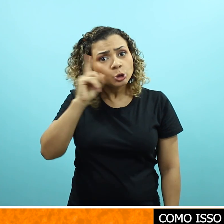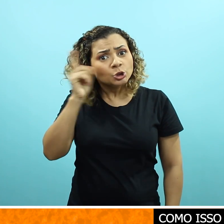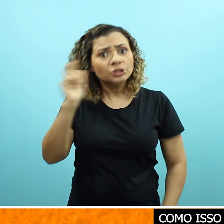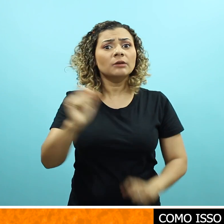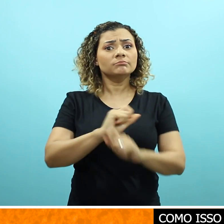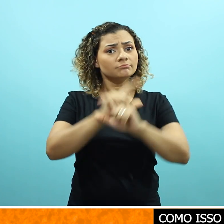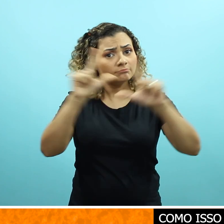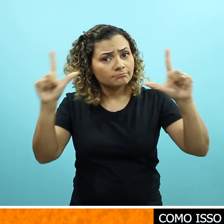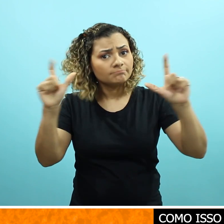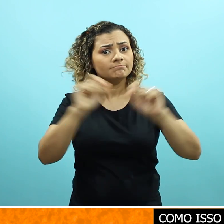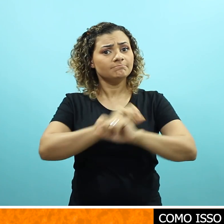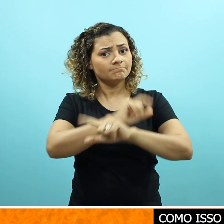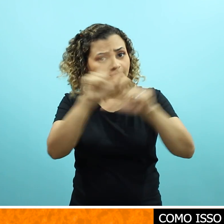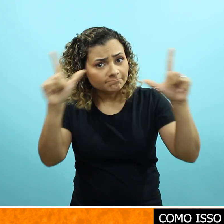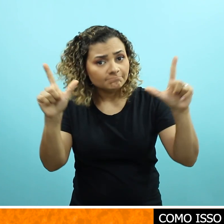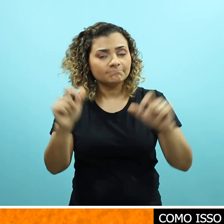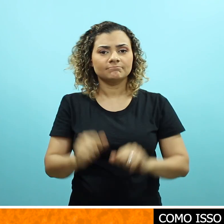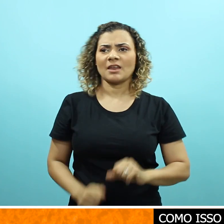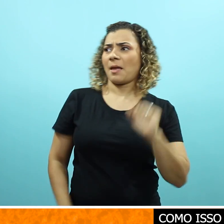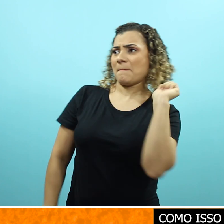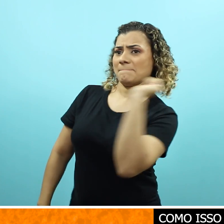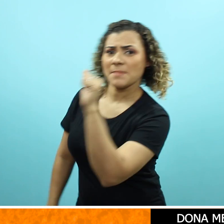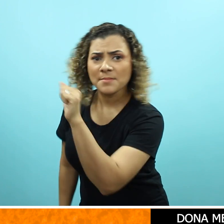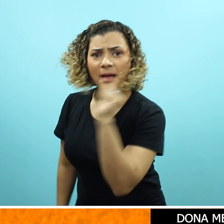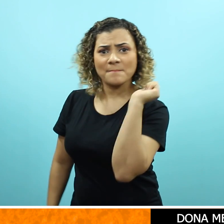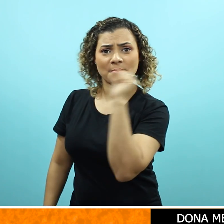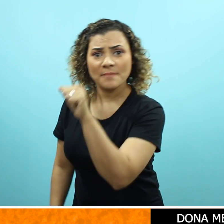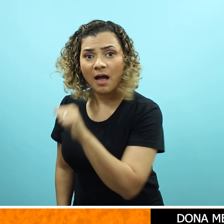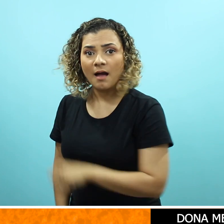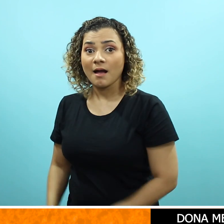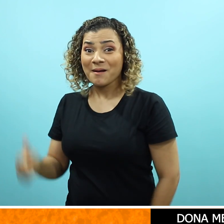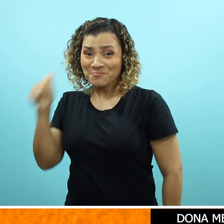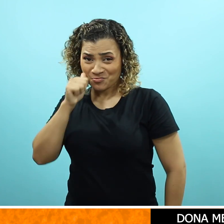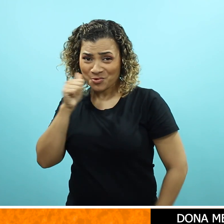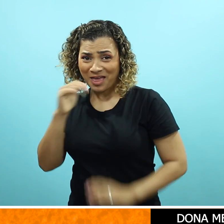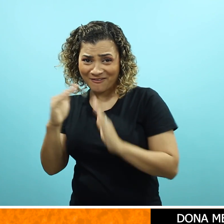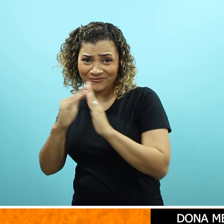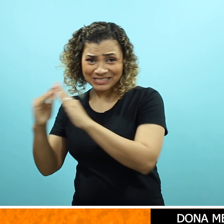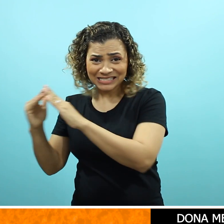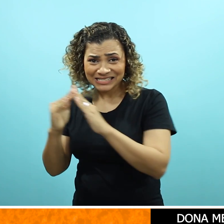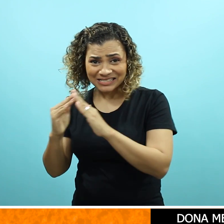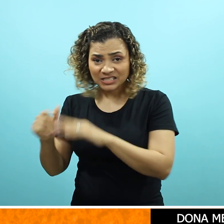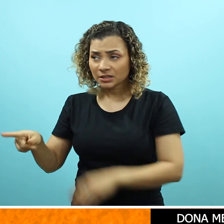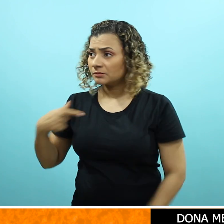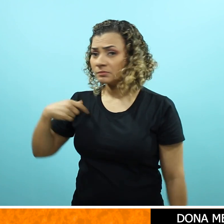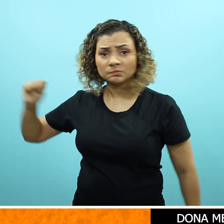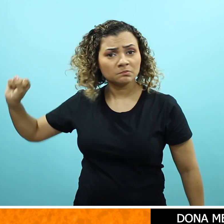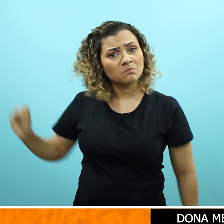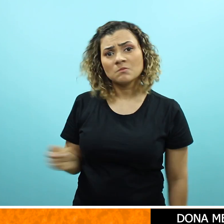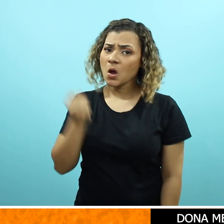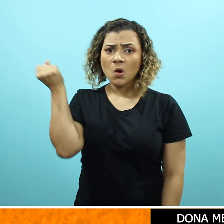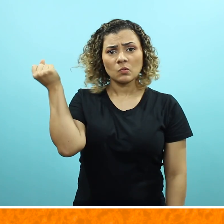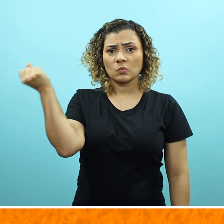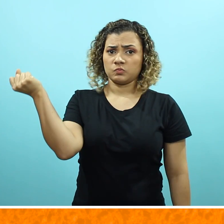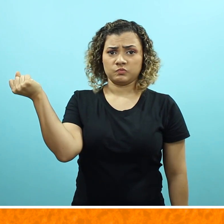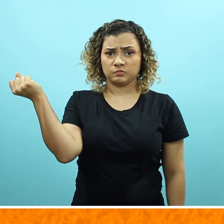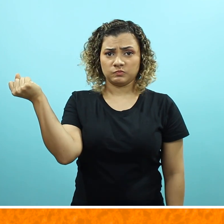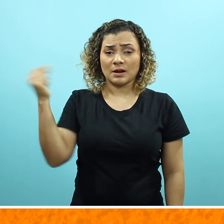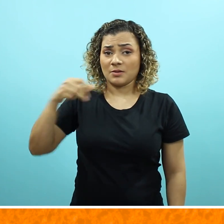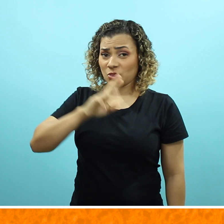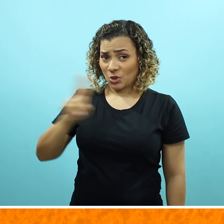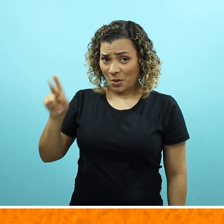Como isso acontecia todas as manhãs, Dona Mercedes acabou se enfezando.